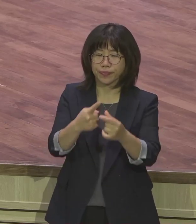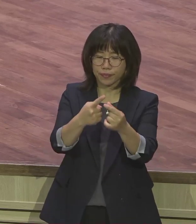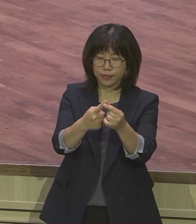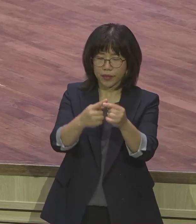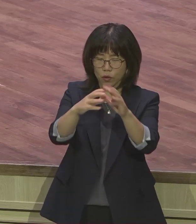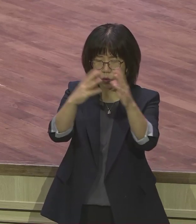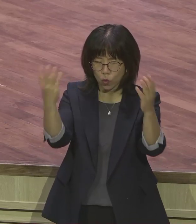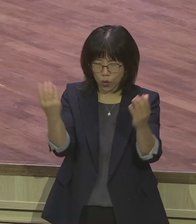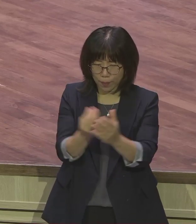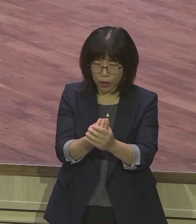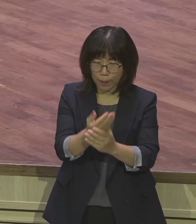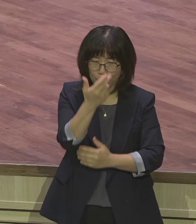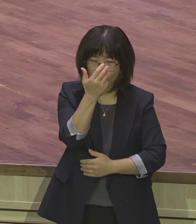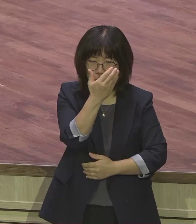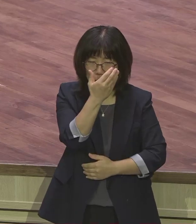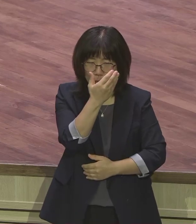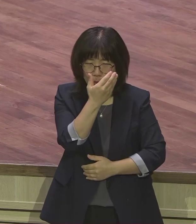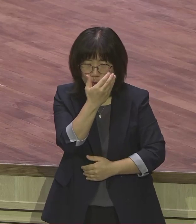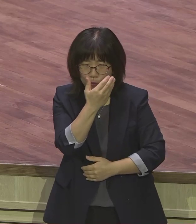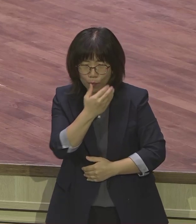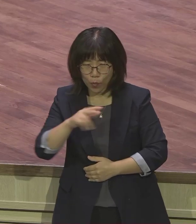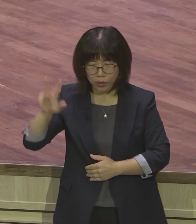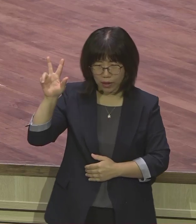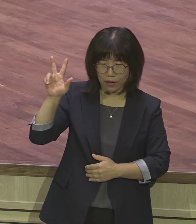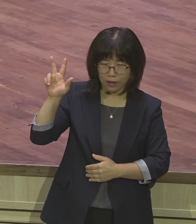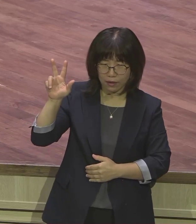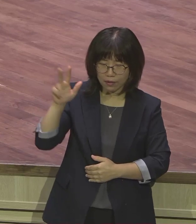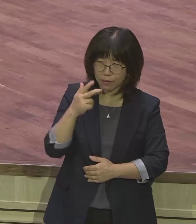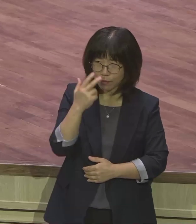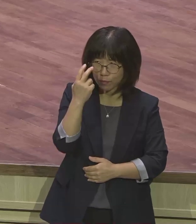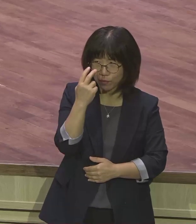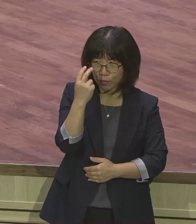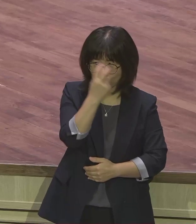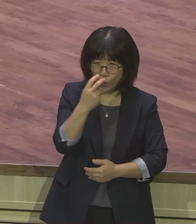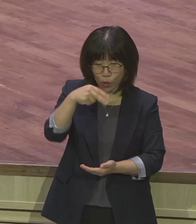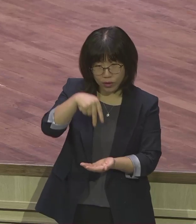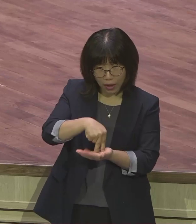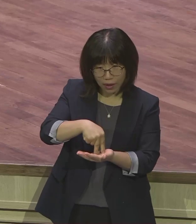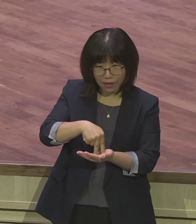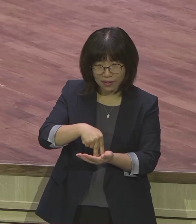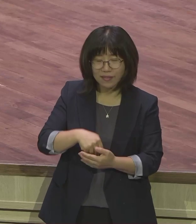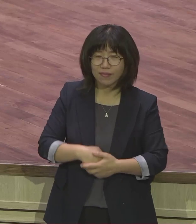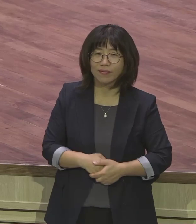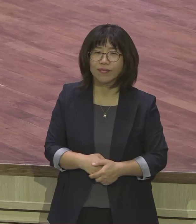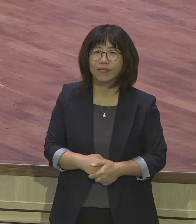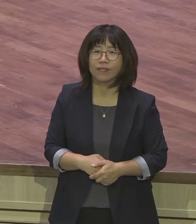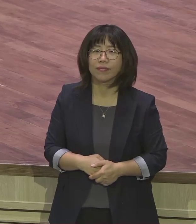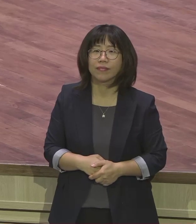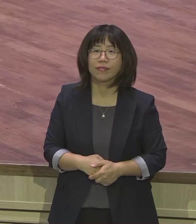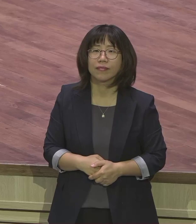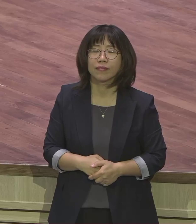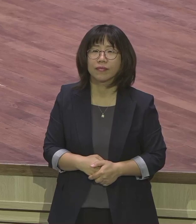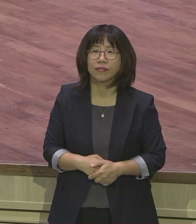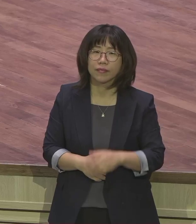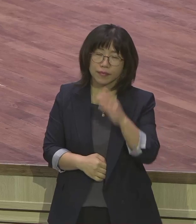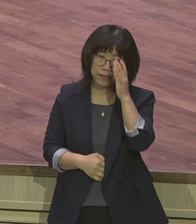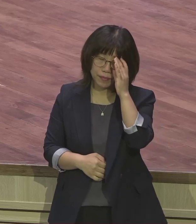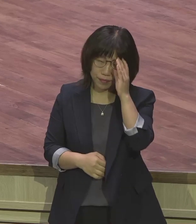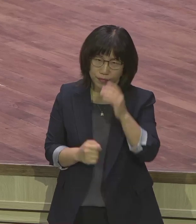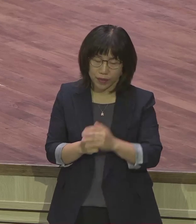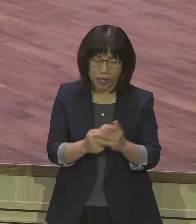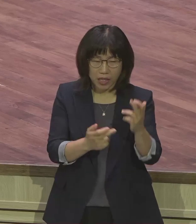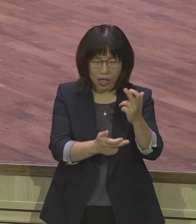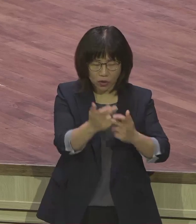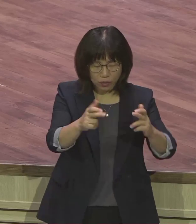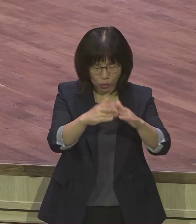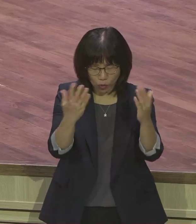완벽한 보상입니다 1절로 사내로 요셉이 바로에게 가서 구하여리되 내 아버지와 내 형들과 그들의 양과 소와 모든 소유가